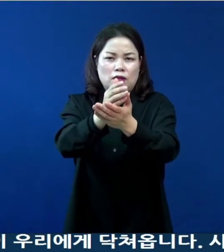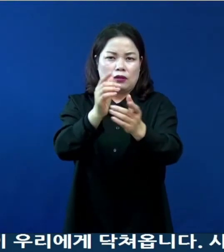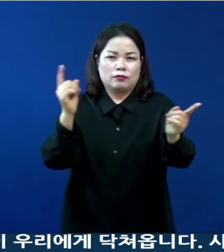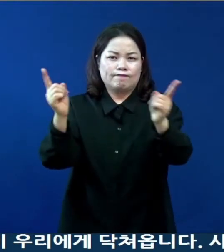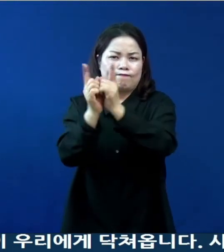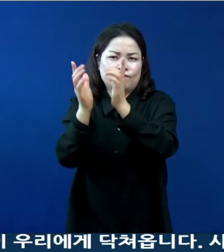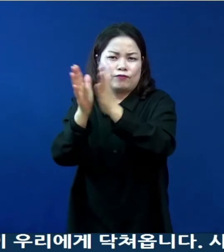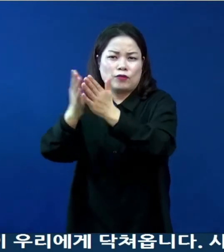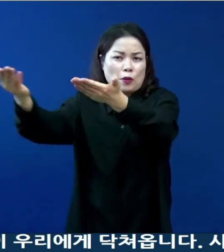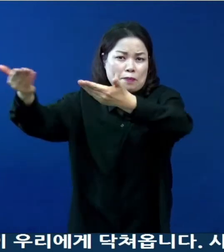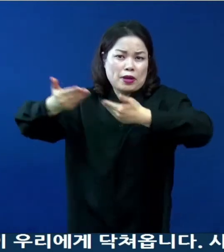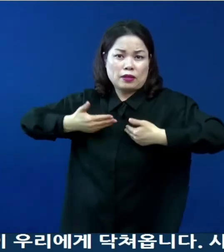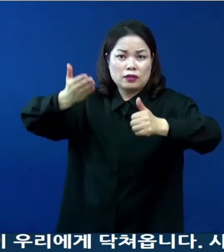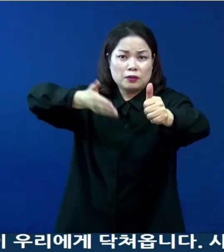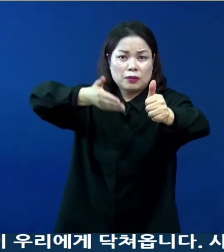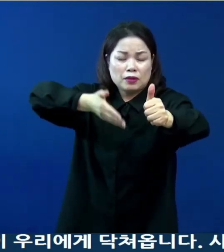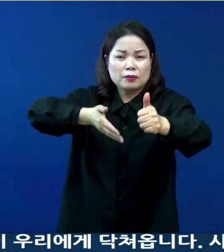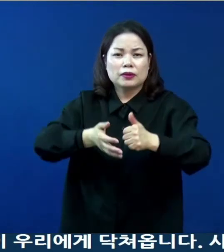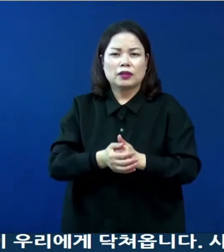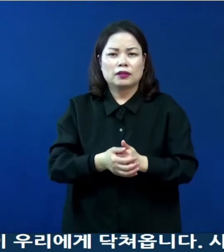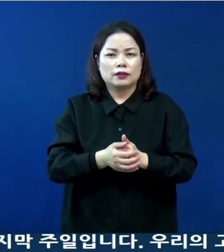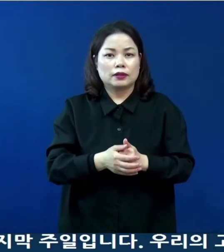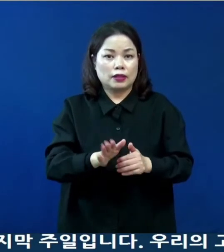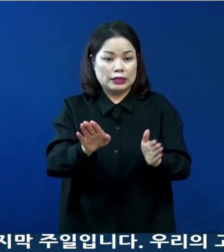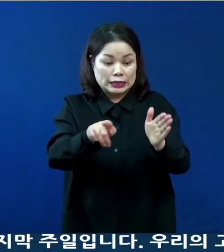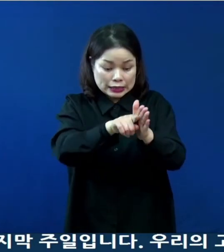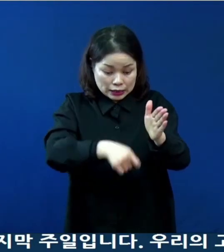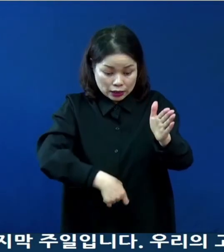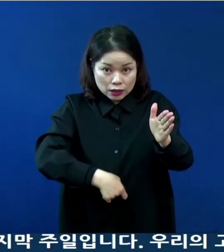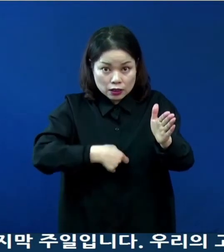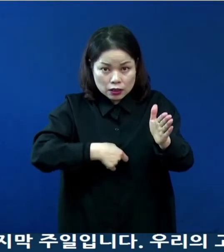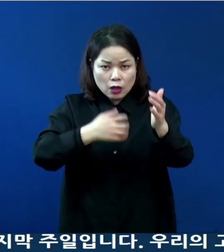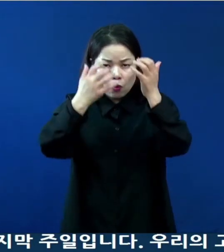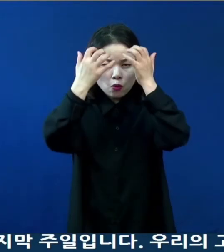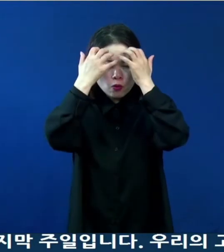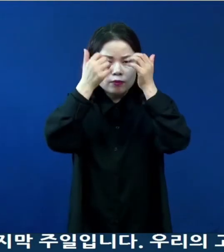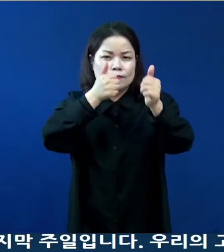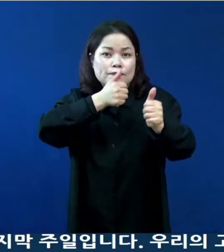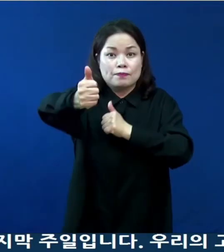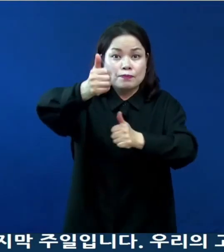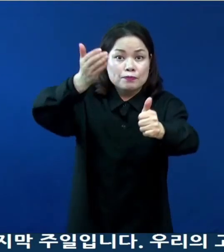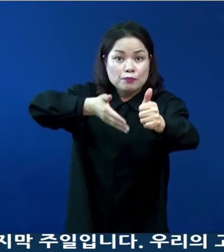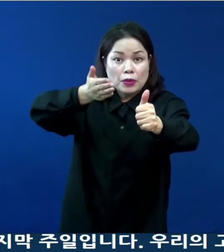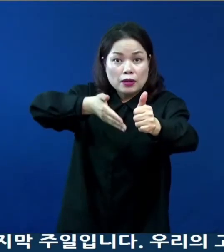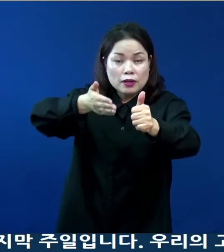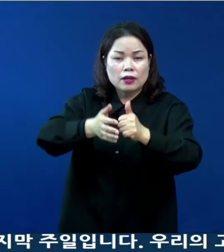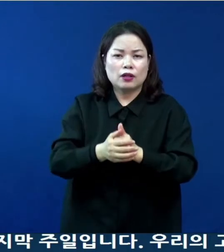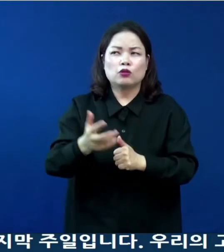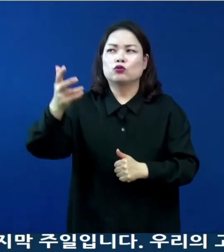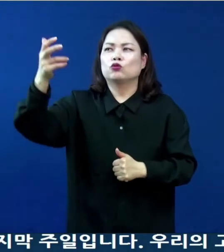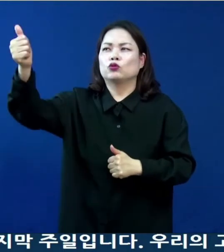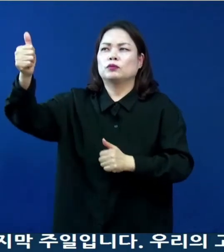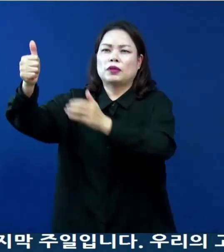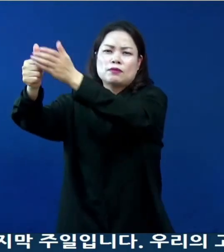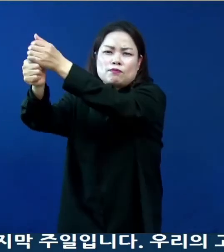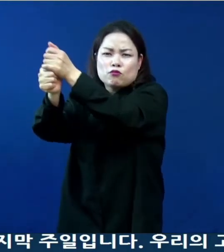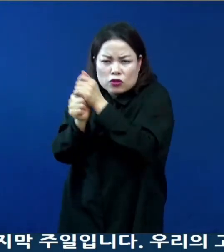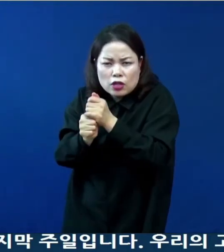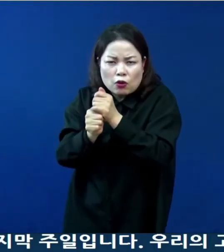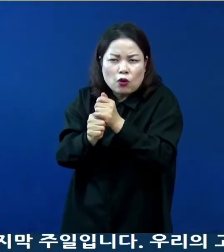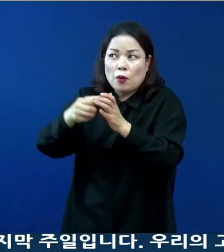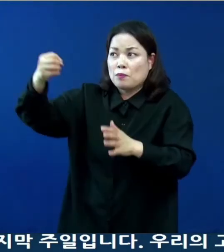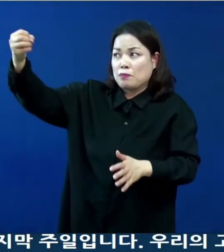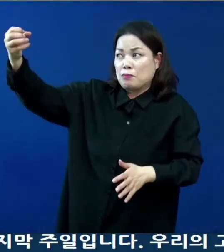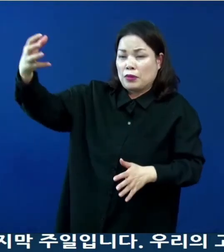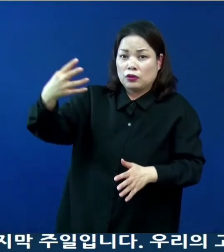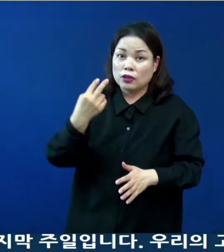정면으로 받아들이시기 바랍니다. 그리고 신실하게 그 고난을 헤쳐 나가시기 바랍니다. 주님의 손을 붙들고